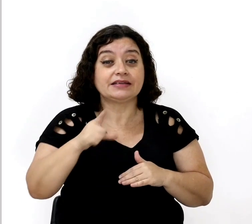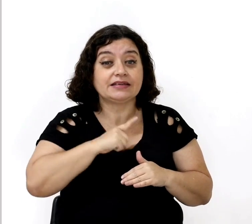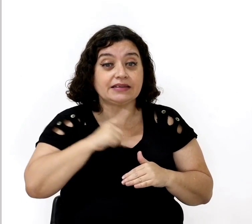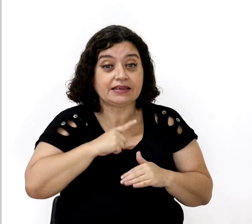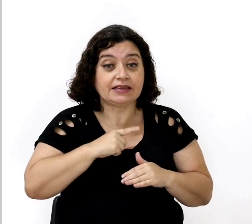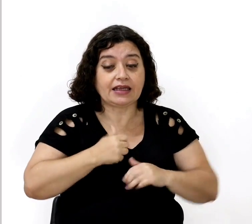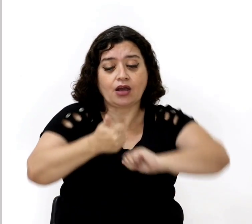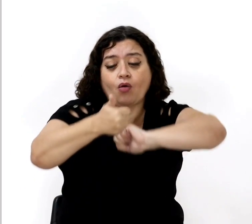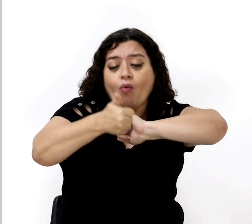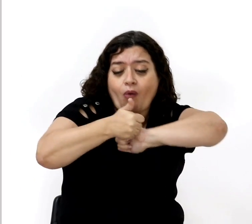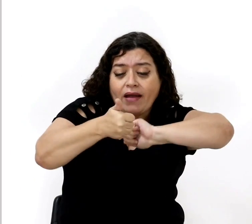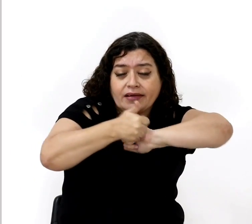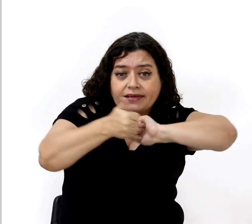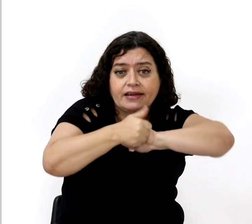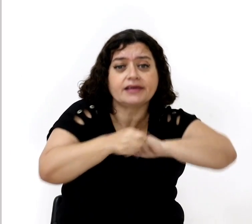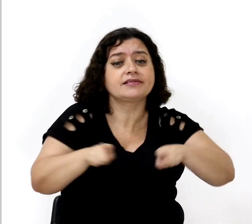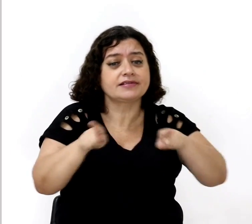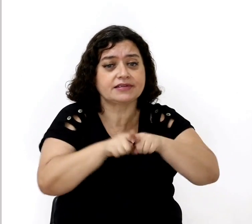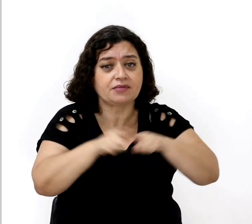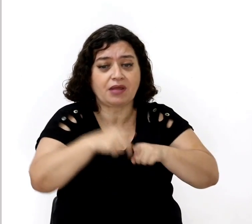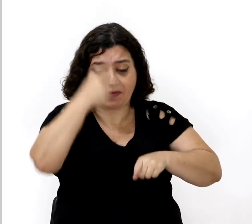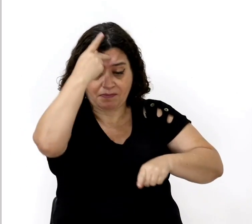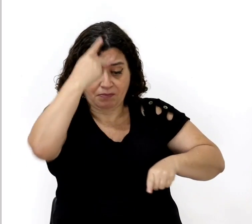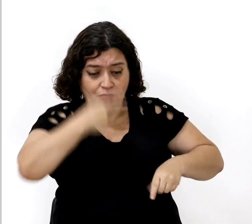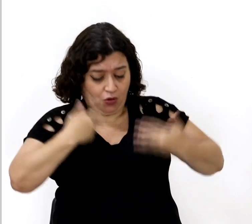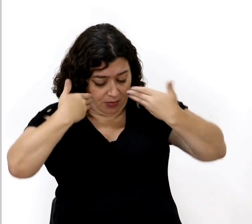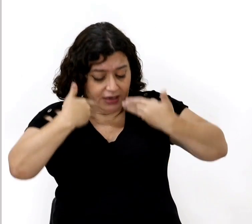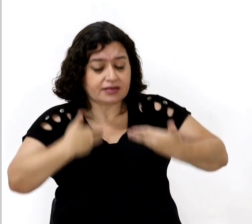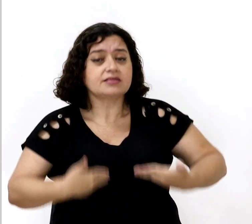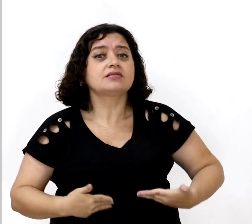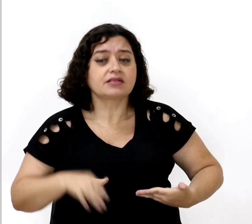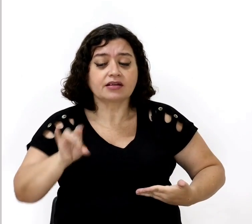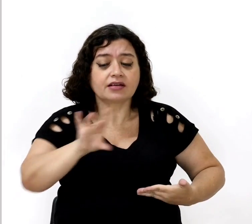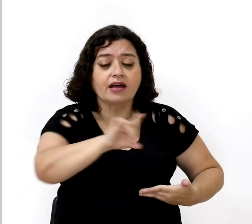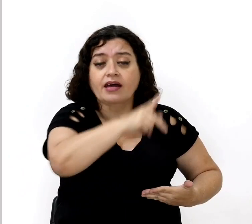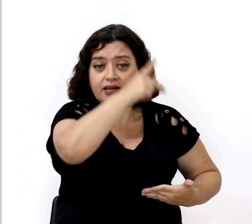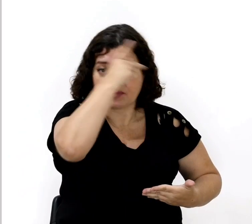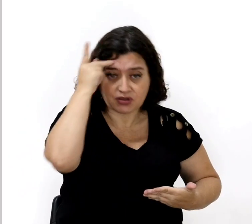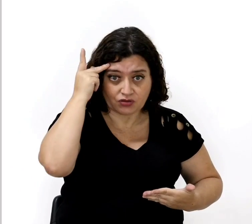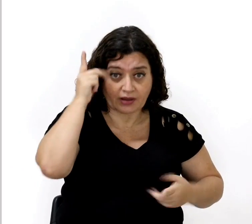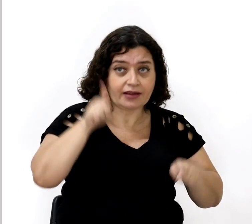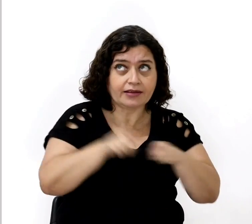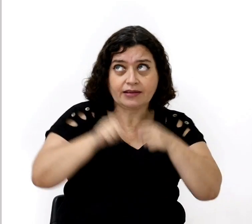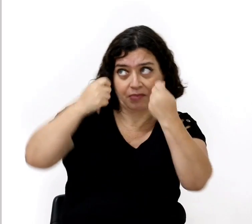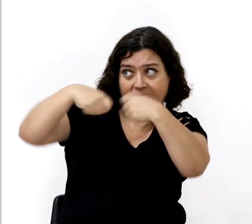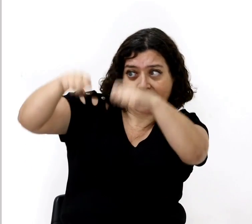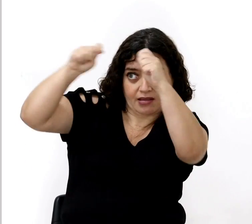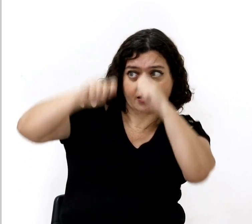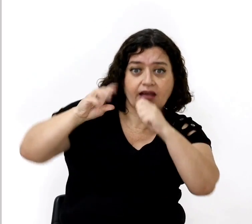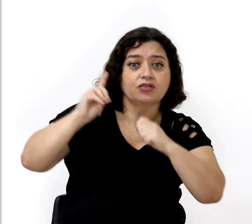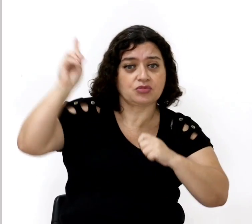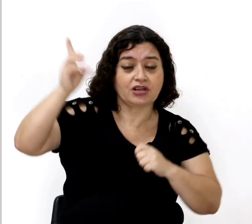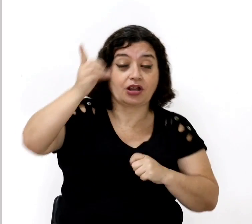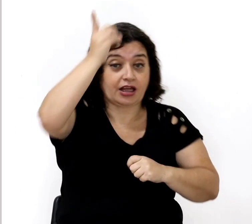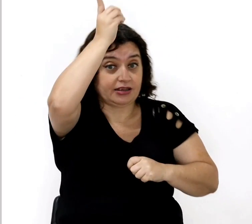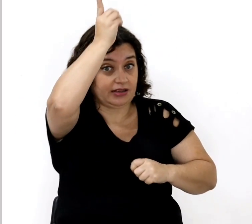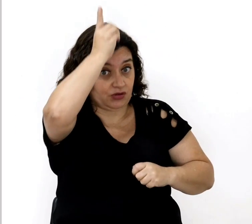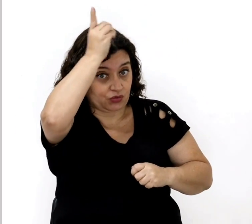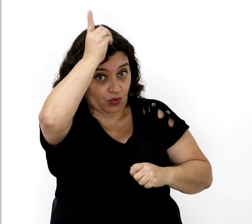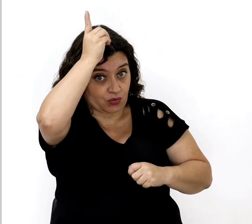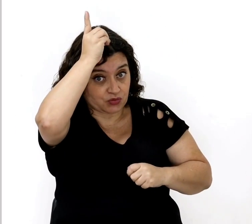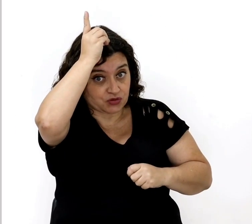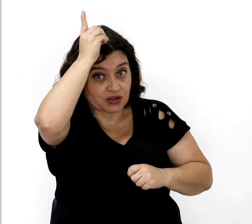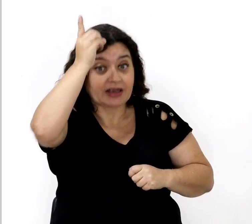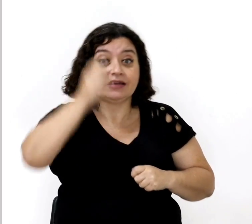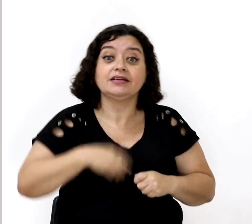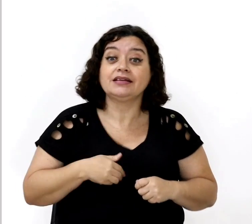e qualidades que são próprias da pessoa. São inerentes a ela. Que também foi dado por Deus. Certo. Então, tem os dons, tem